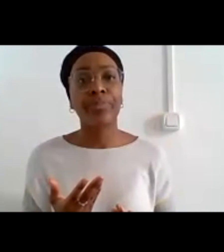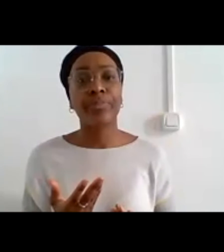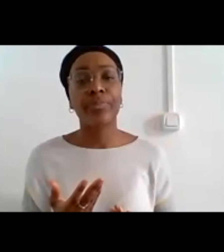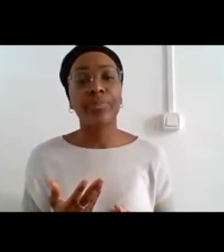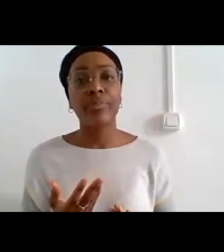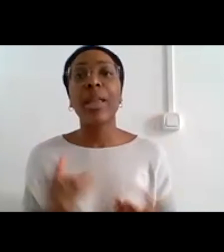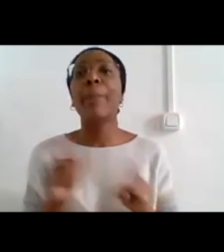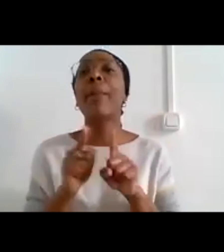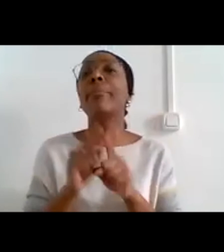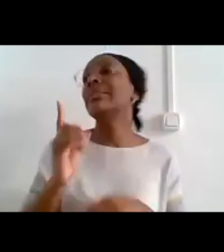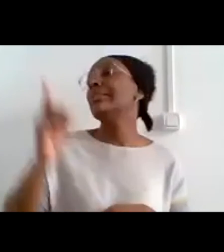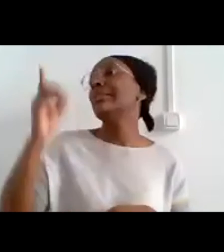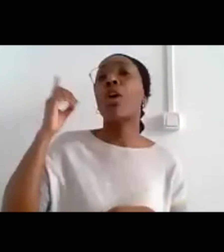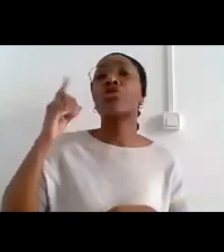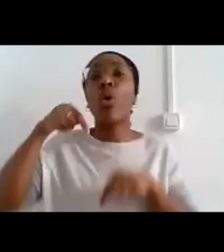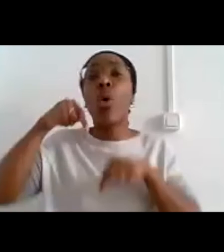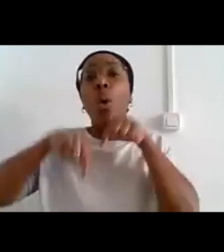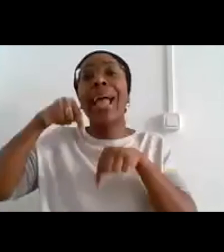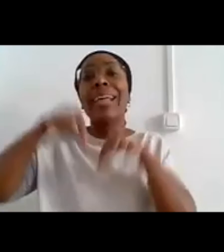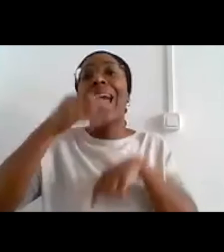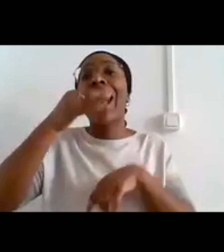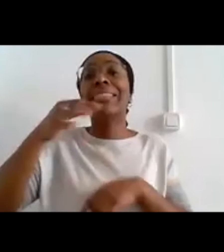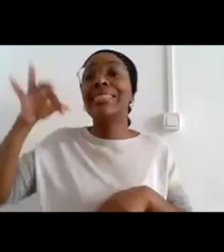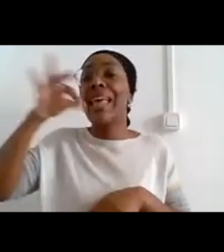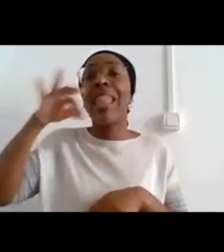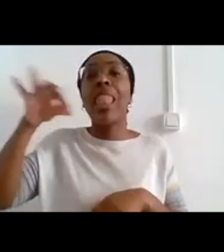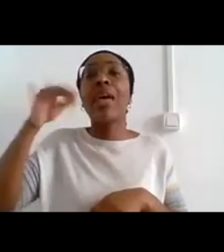dimanche dernier, si le sel perd de sa saveur, avec quoi on va lui rendre?